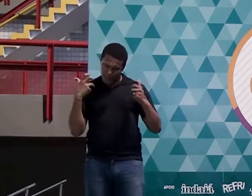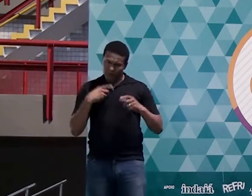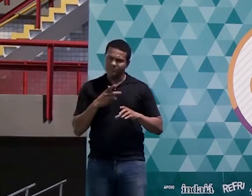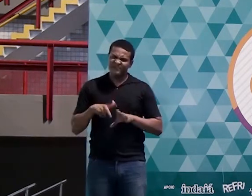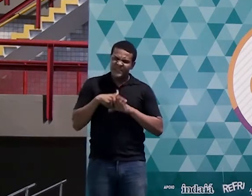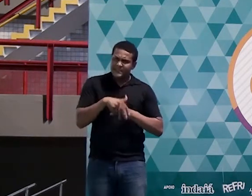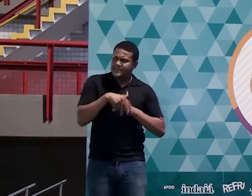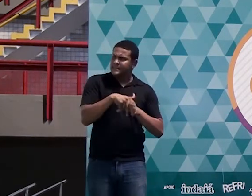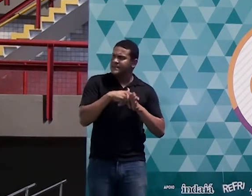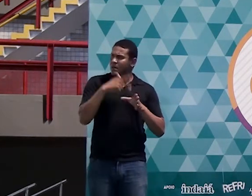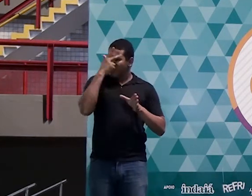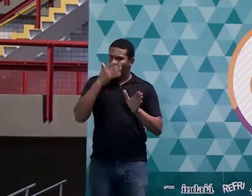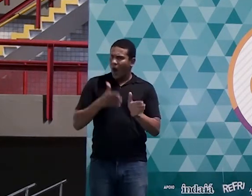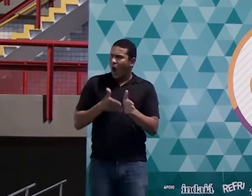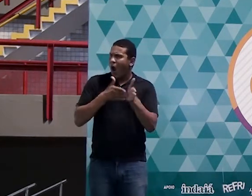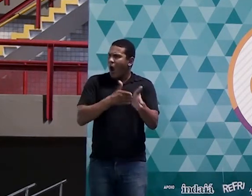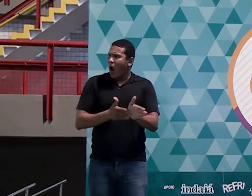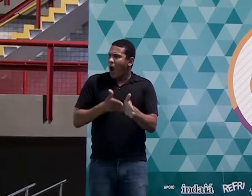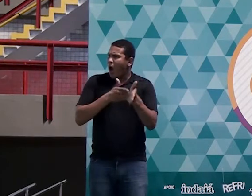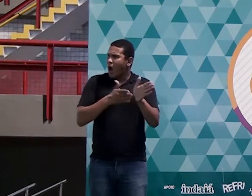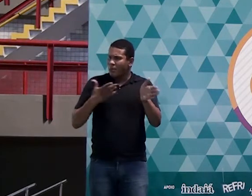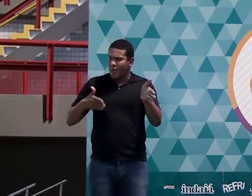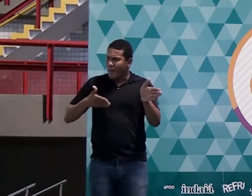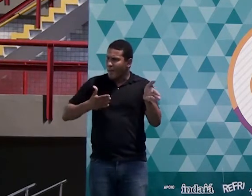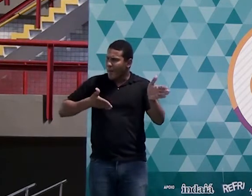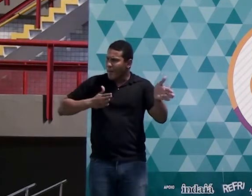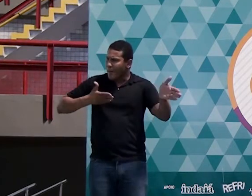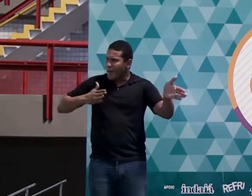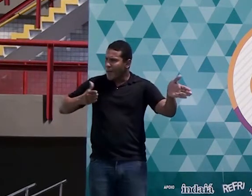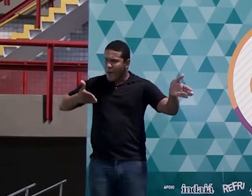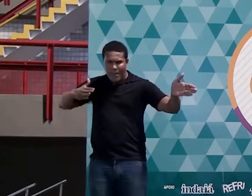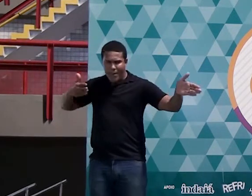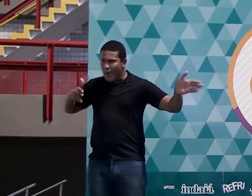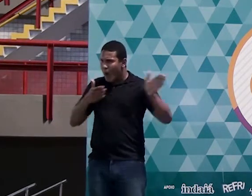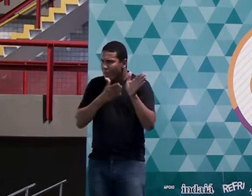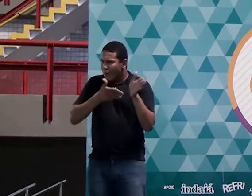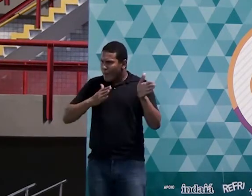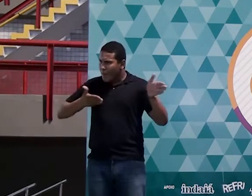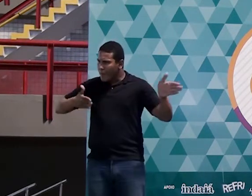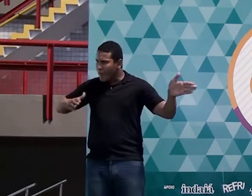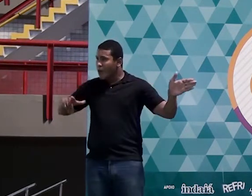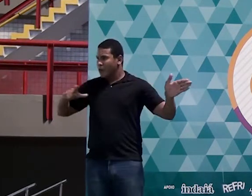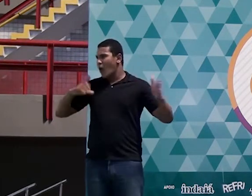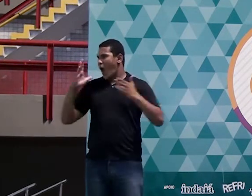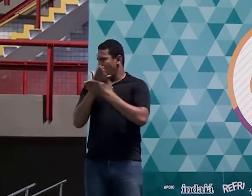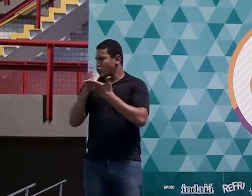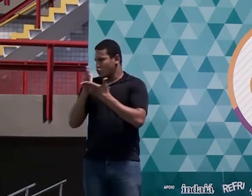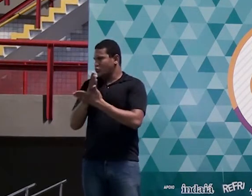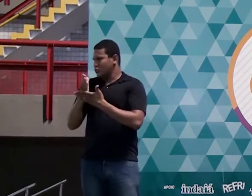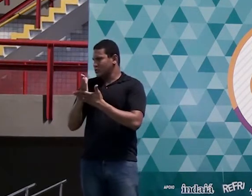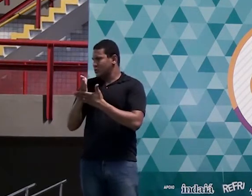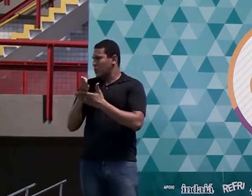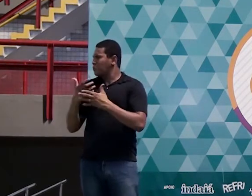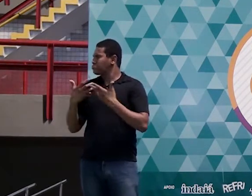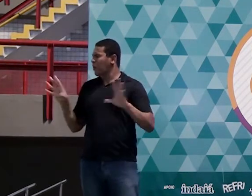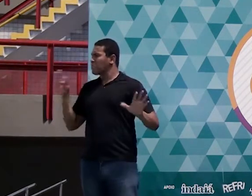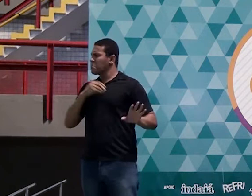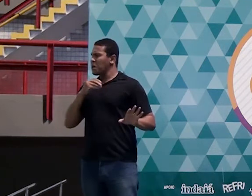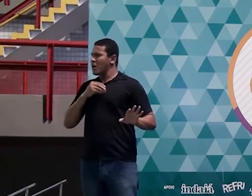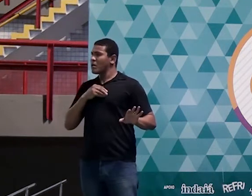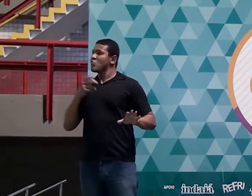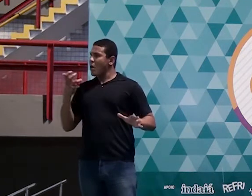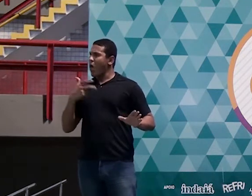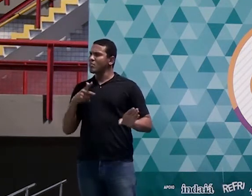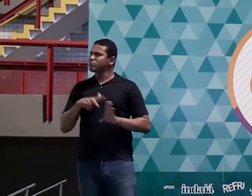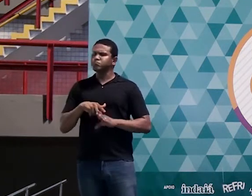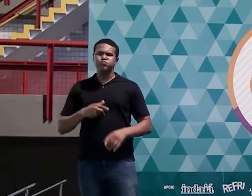Teve gente que foi para as cruzadas porque era guerreiro, e soldados querem ir para as maiores batalhas. É óbvio que o soldado quer participar das